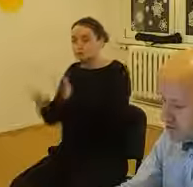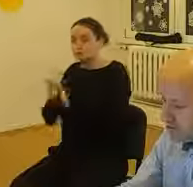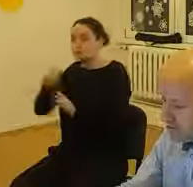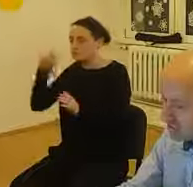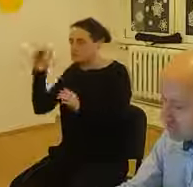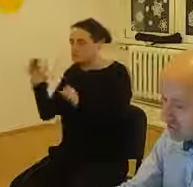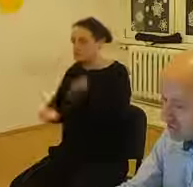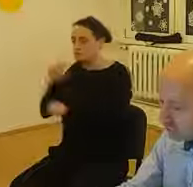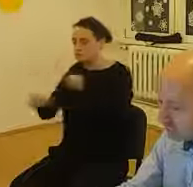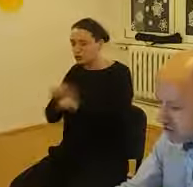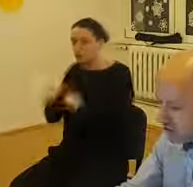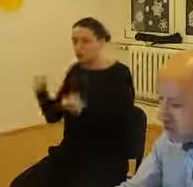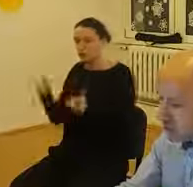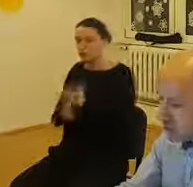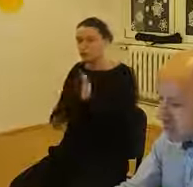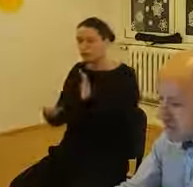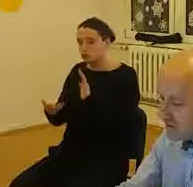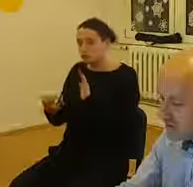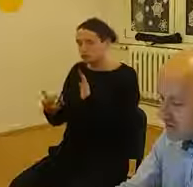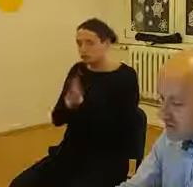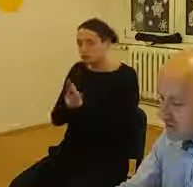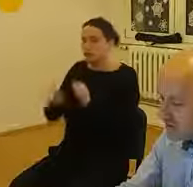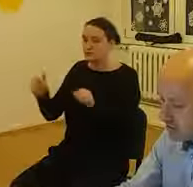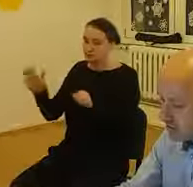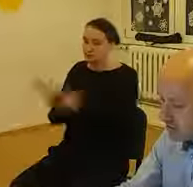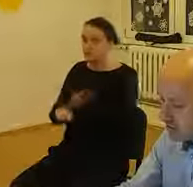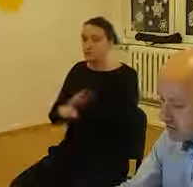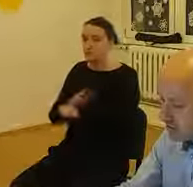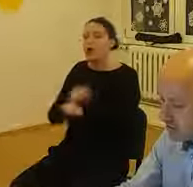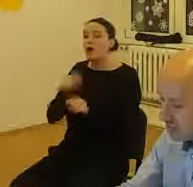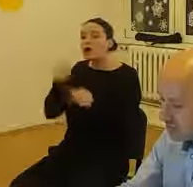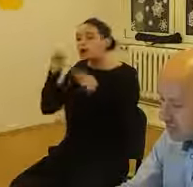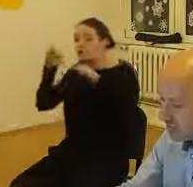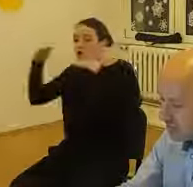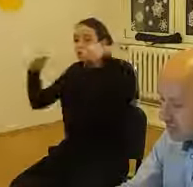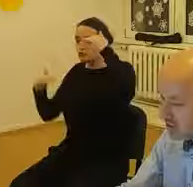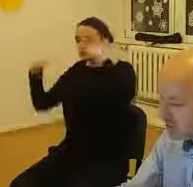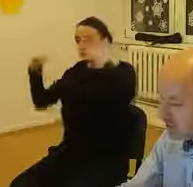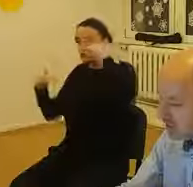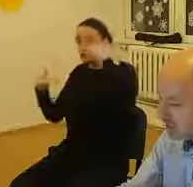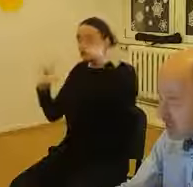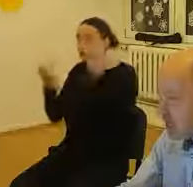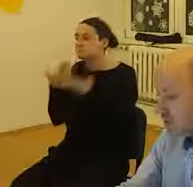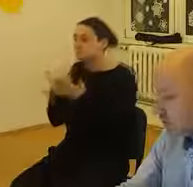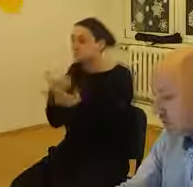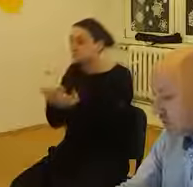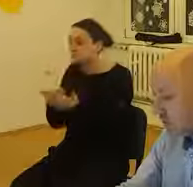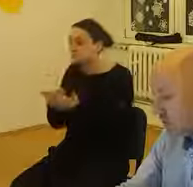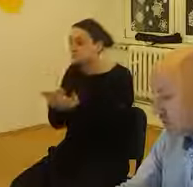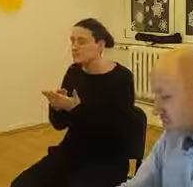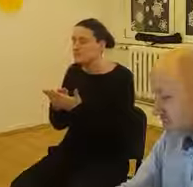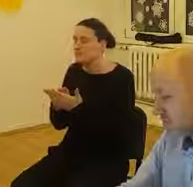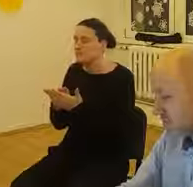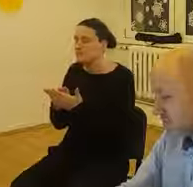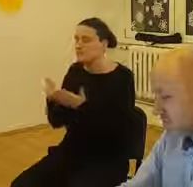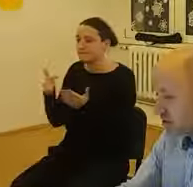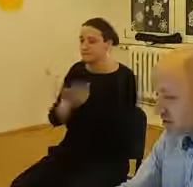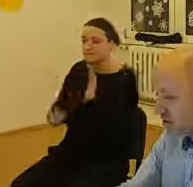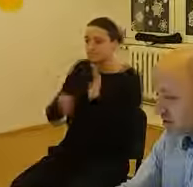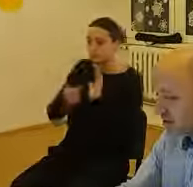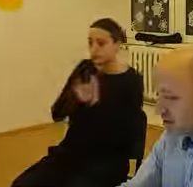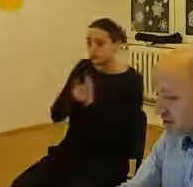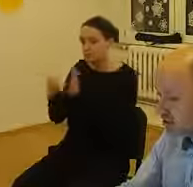rok, 2018 również. Różnica między 2017 a 2018 rokiem wynika z tego, że może to